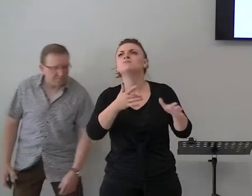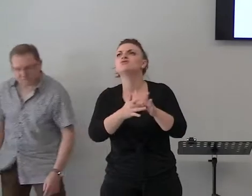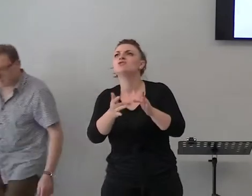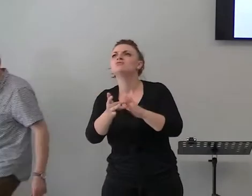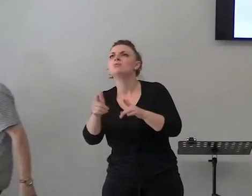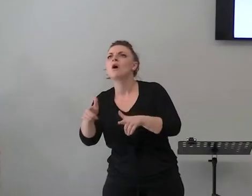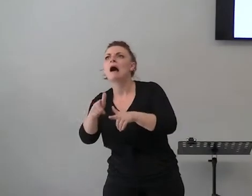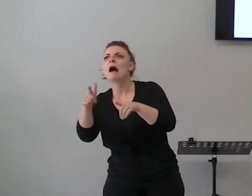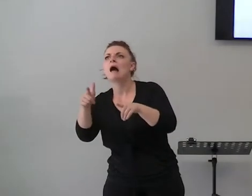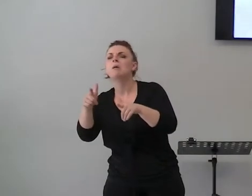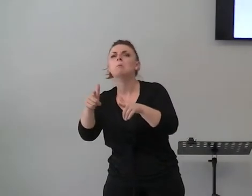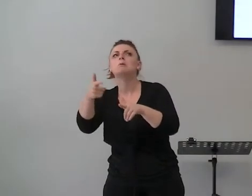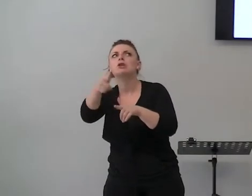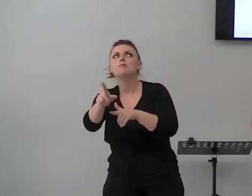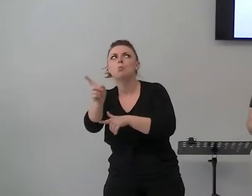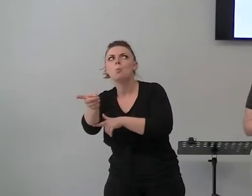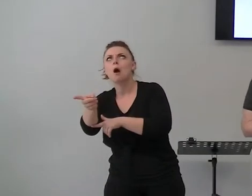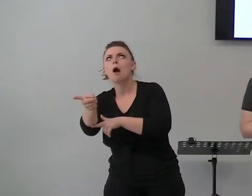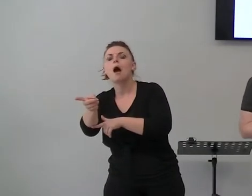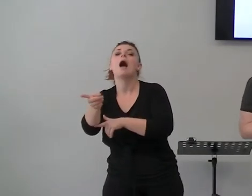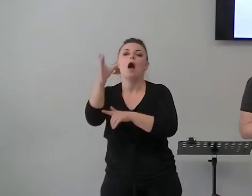albero. Veramente questa storia è una parabola.